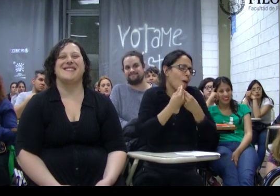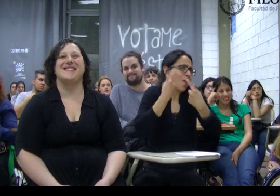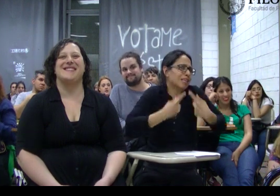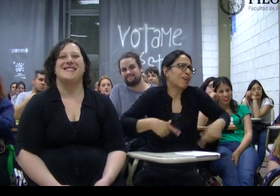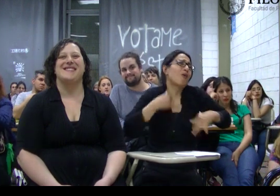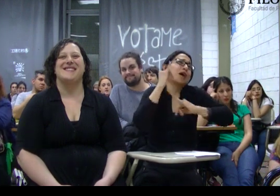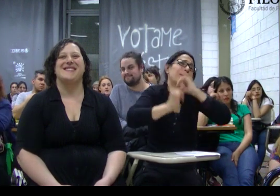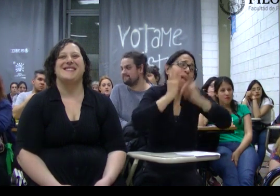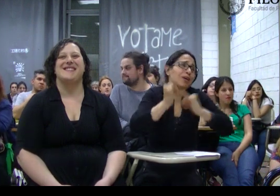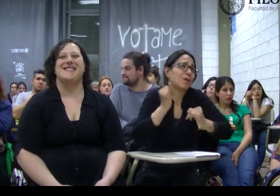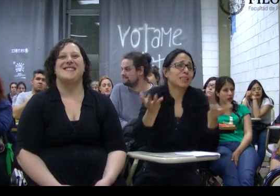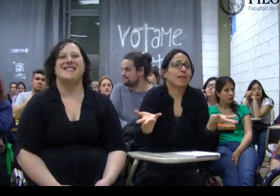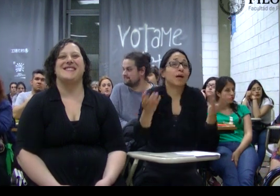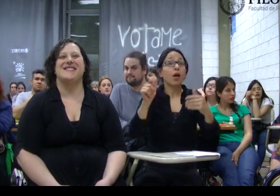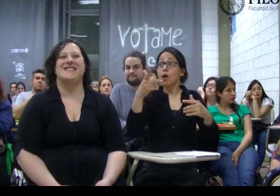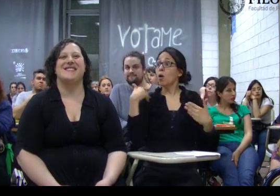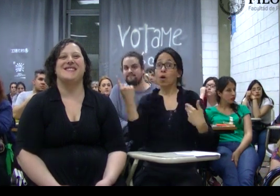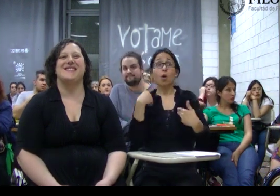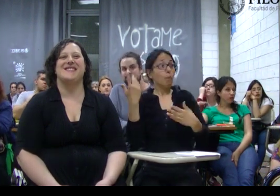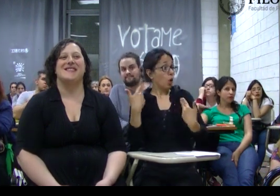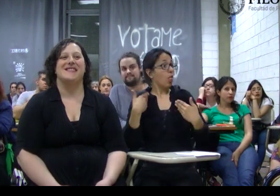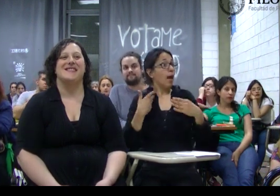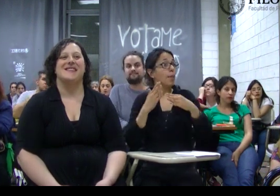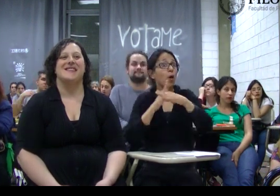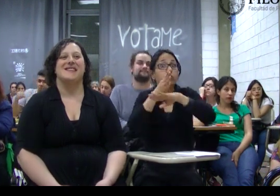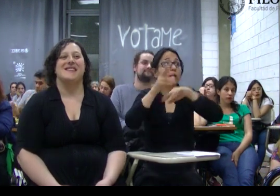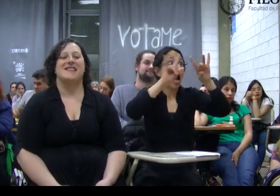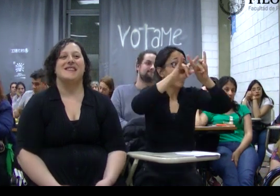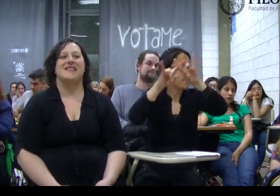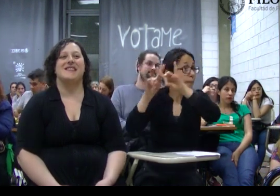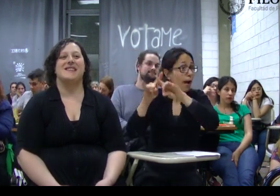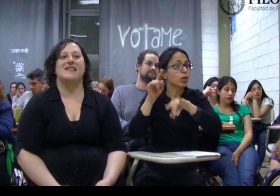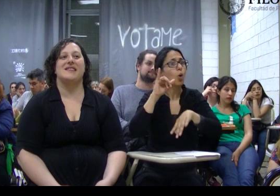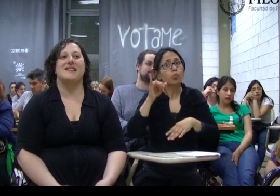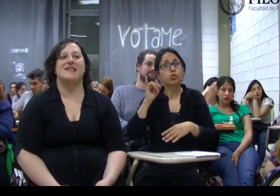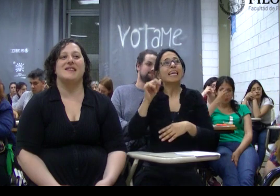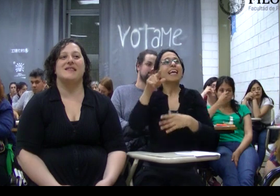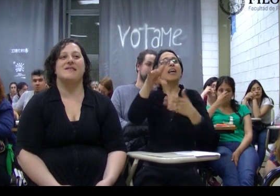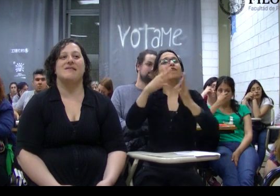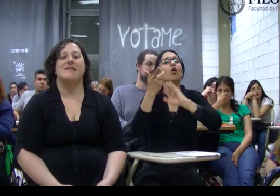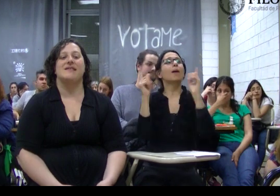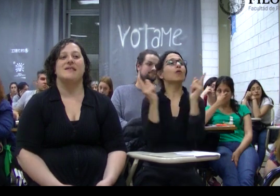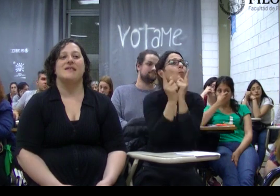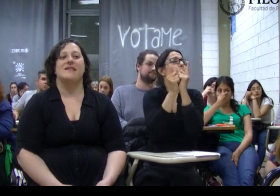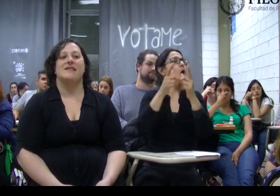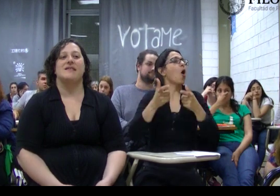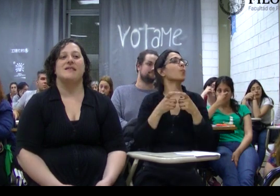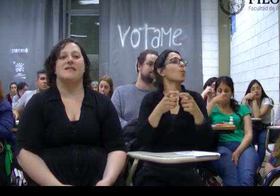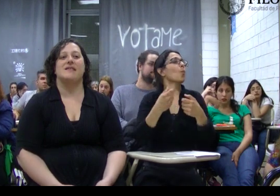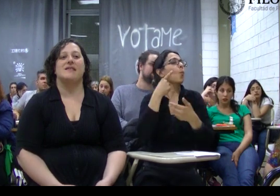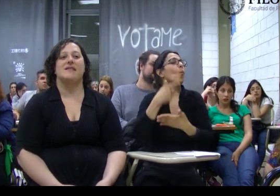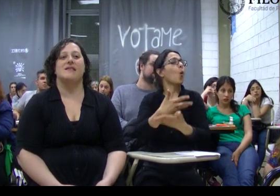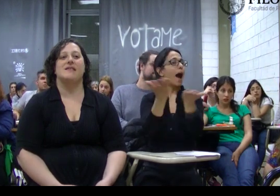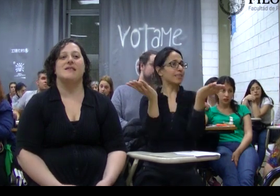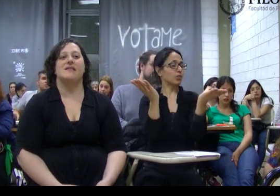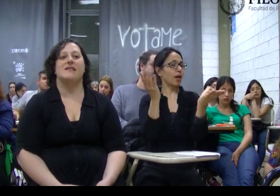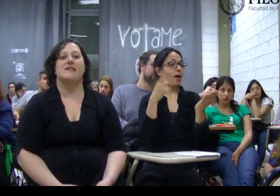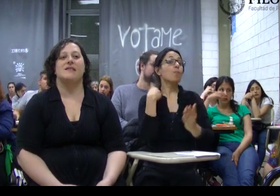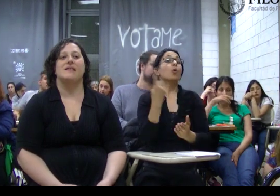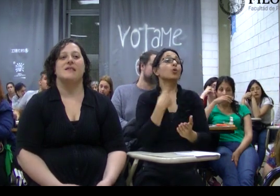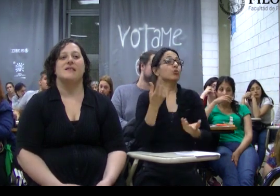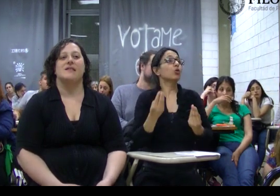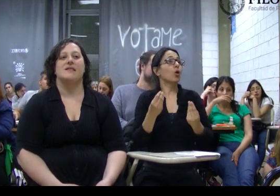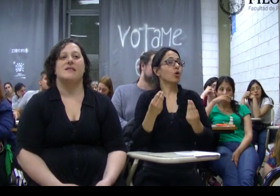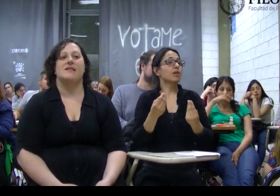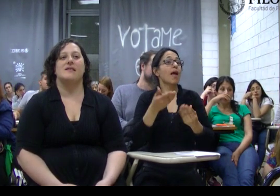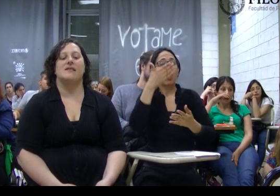contar. ¿Se puede acceder al material en la página? Se puede acceder a esta muestra, porque esto nosotros lo que hacemos